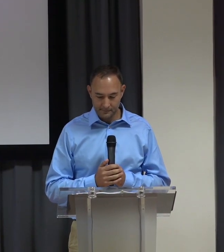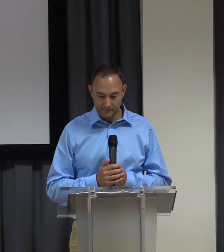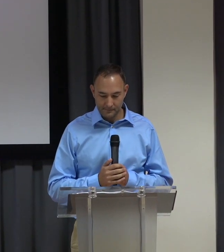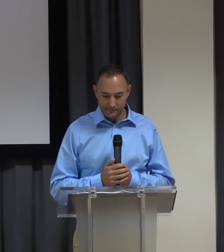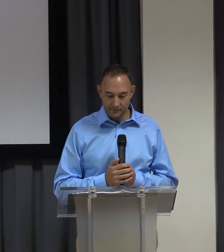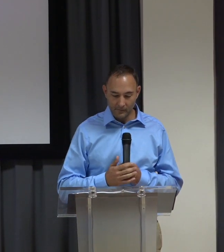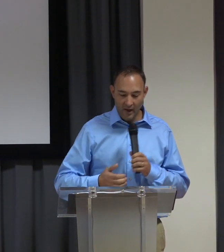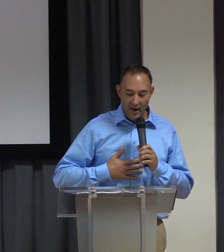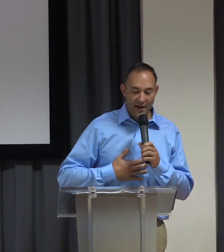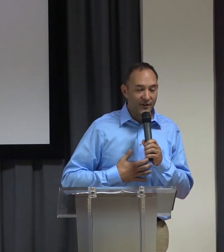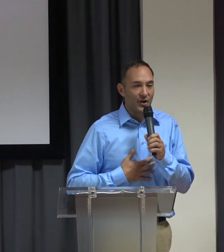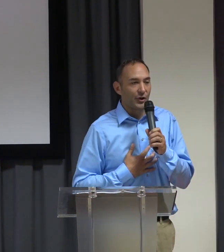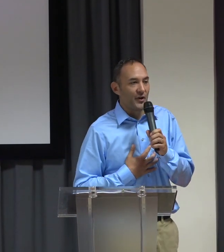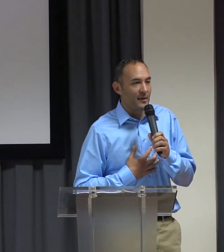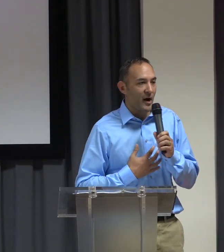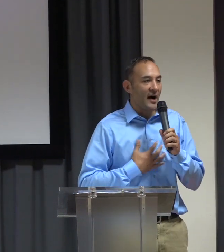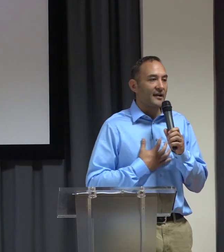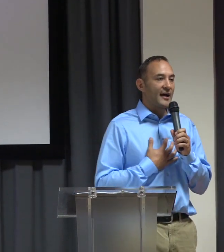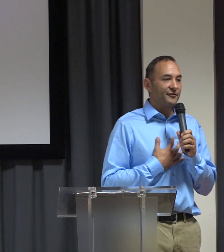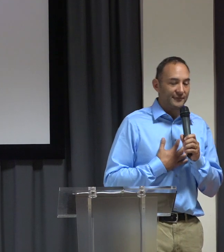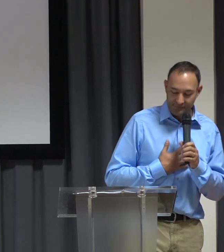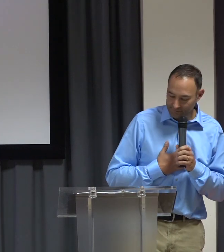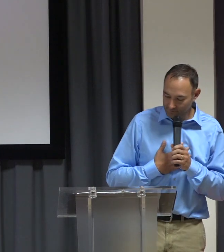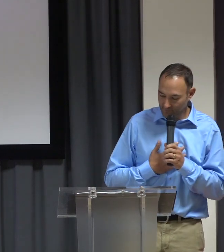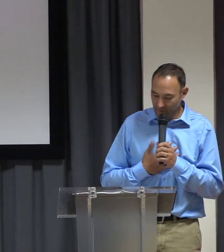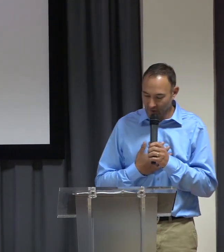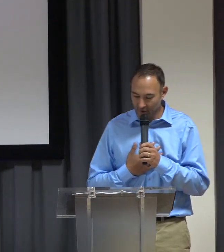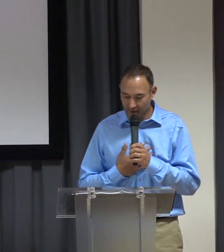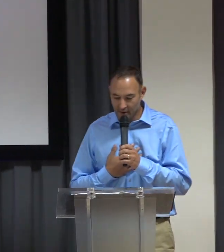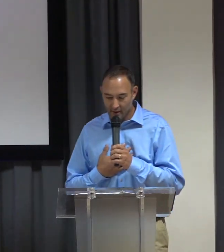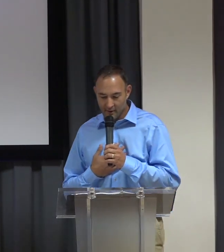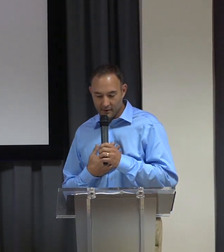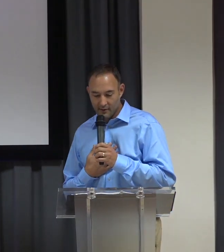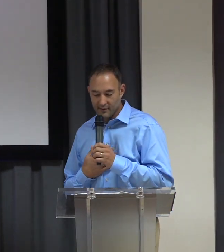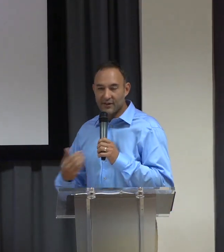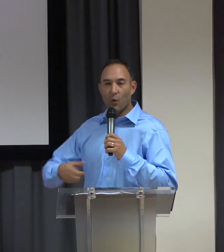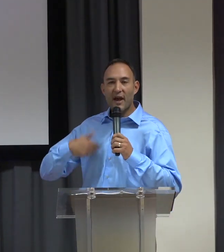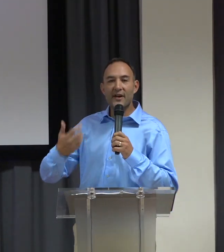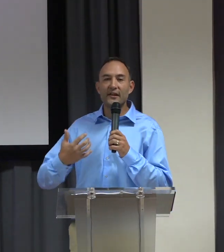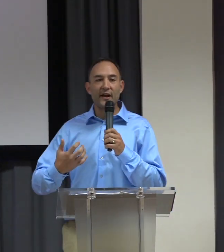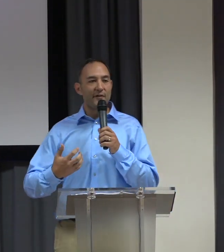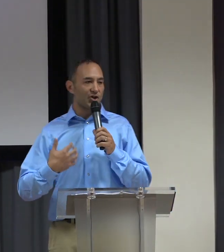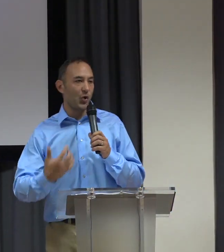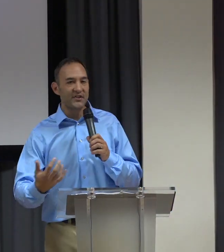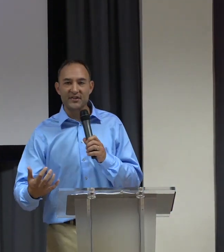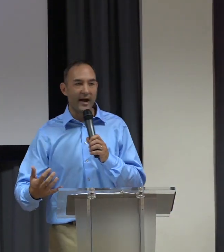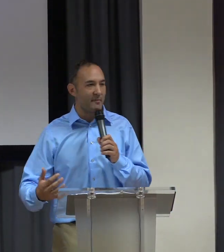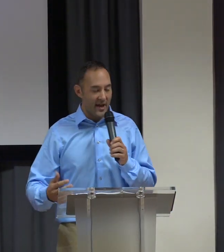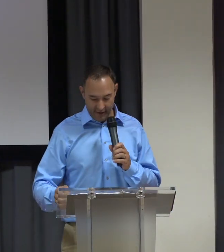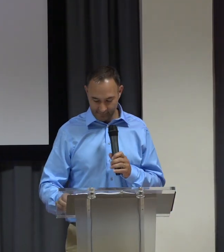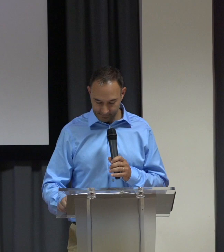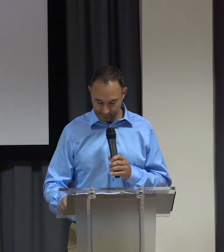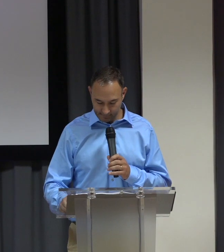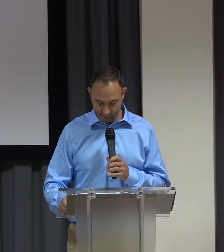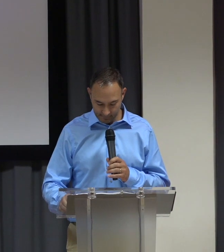Dieu ce matin? I've concluded about my life Moi, j'ai fait la conclusion à propos de ma vie. that the way that I live and the choices that I